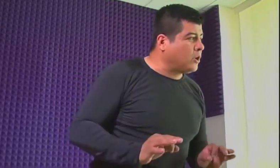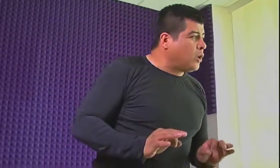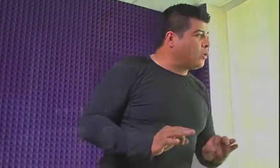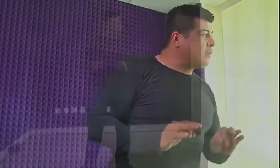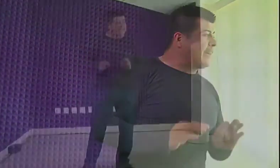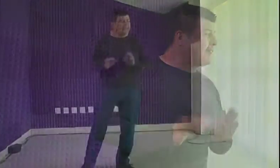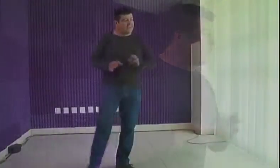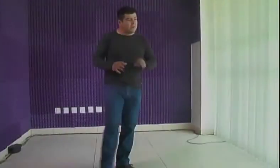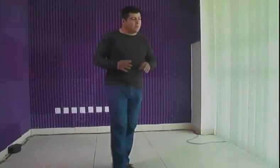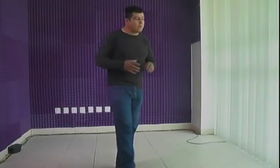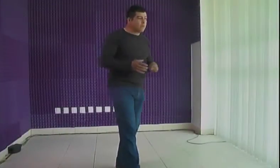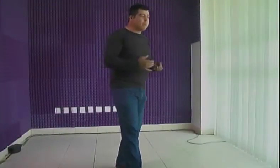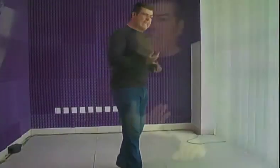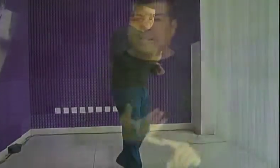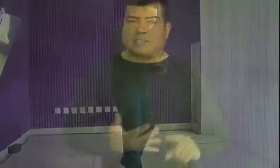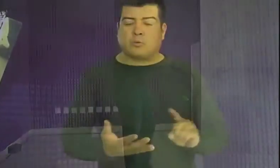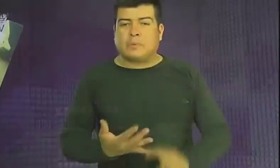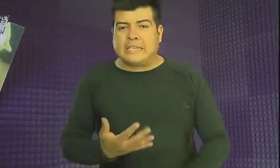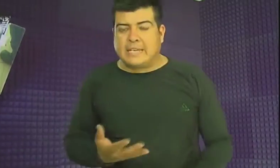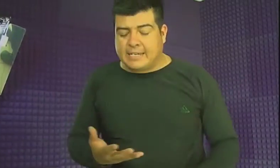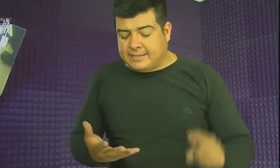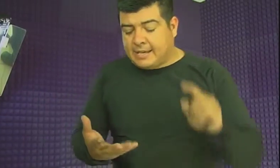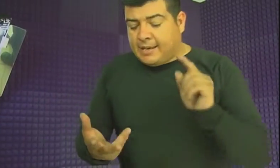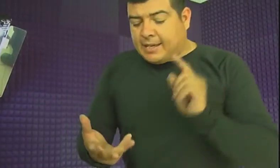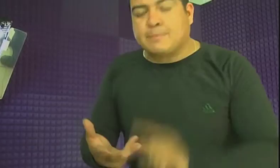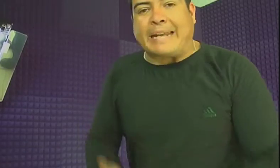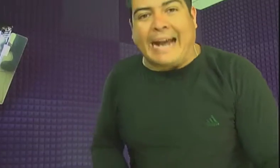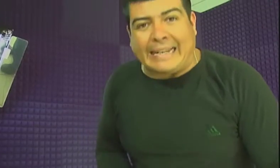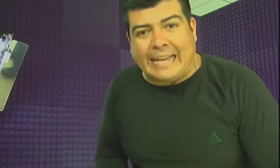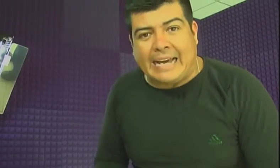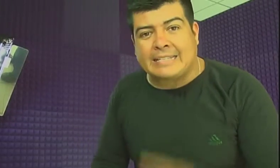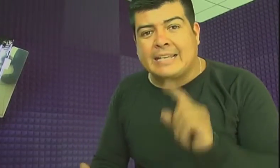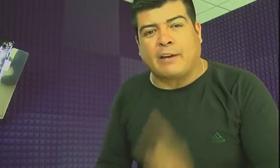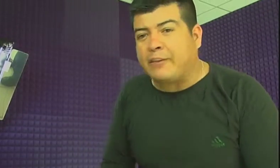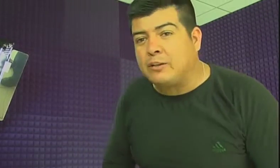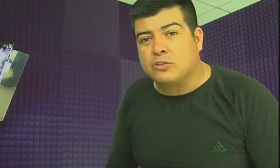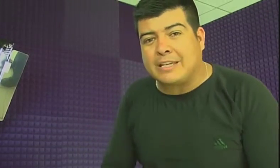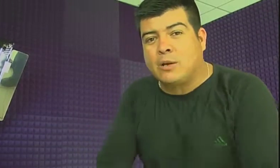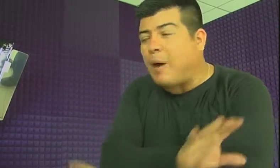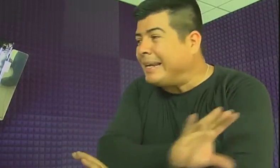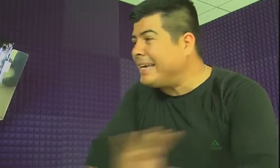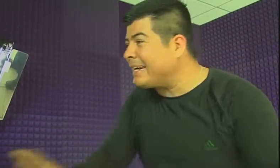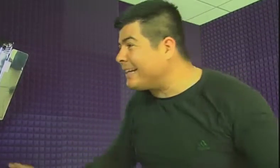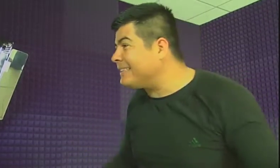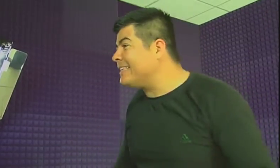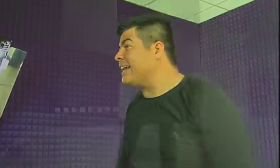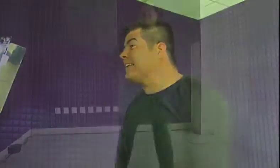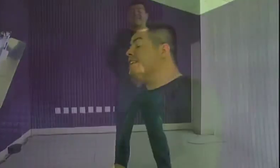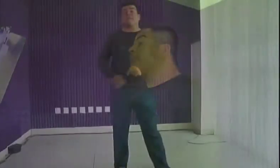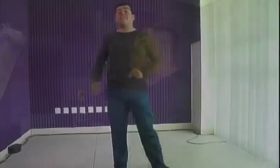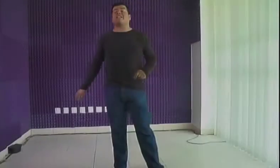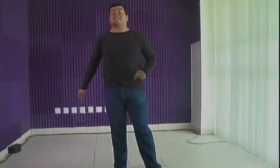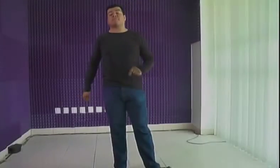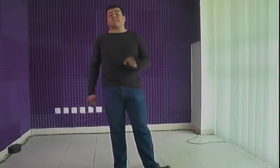con lo que adquirió, compró piedras, rubíes, esmeraldas, zafiros y cualquier cantidad de piedras